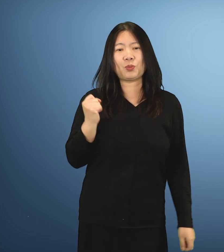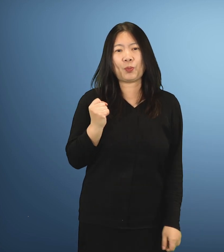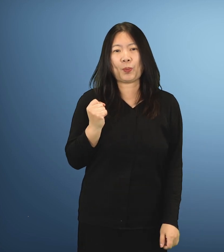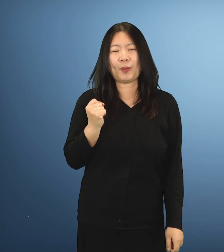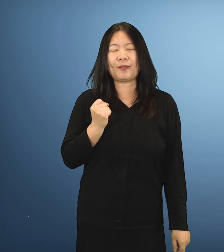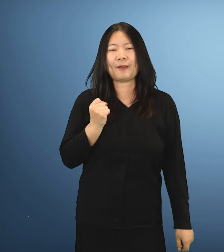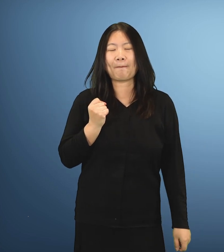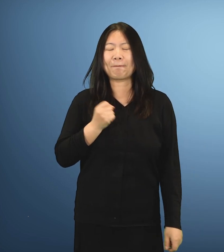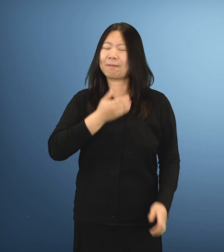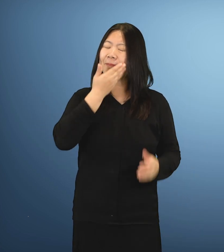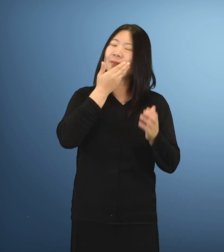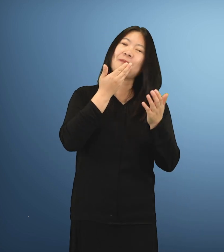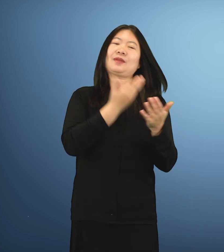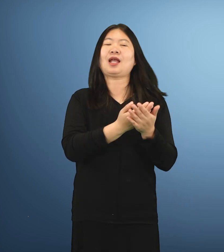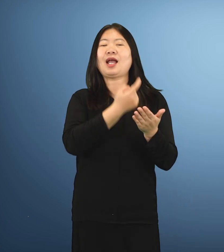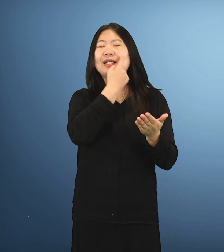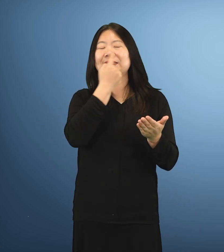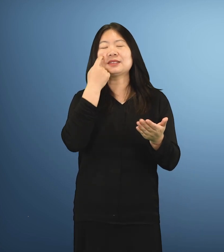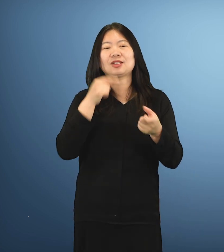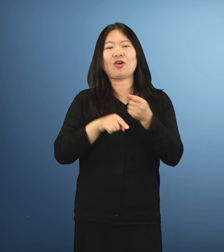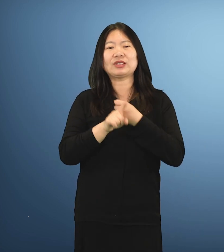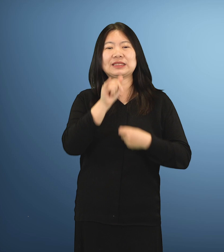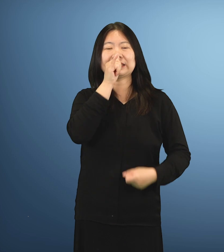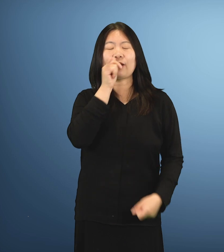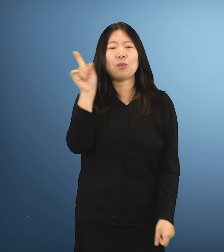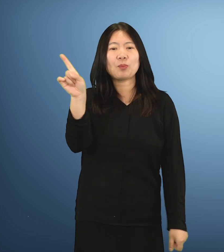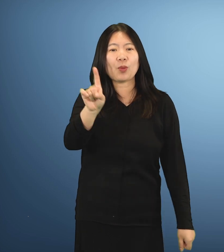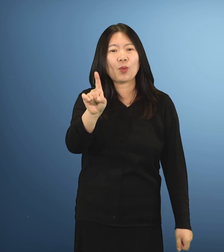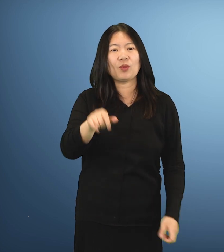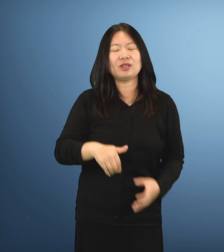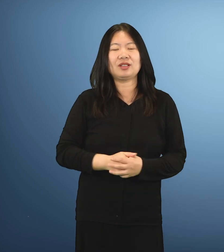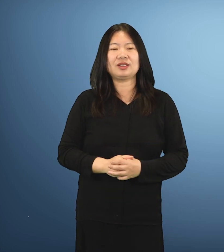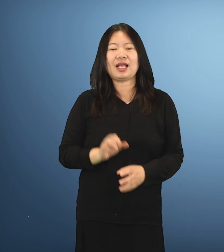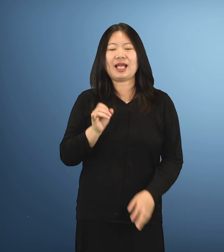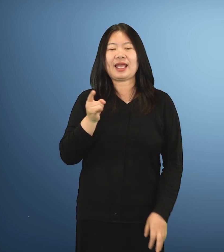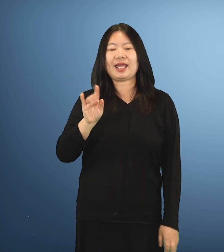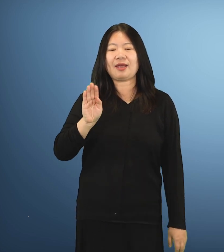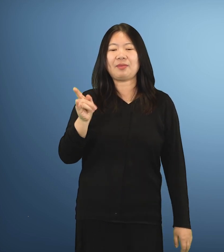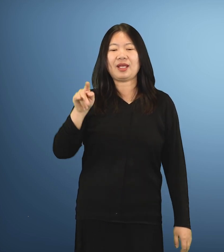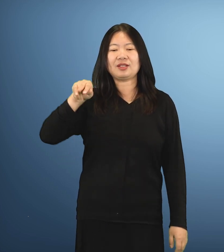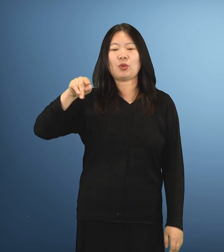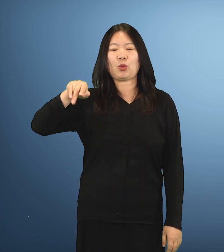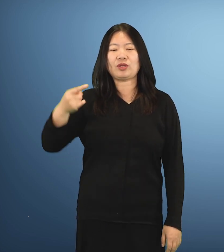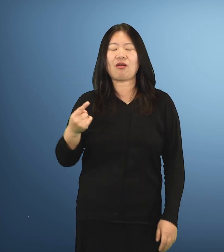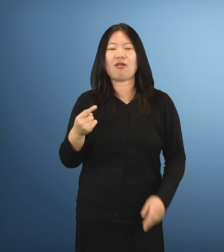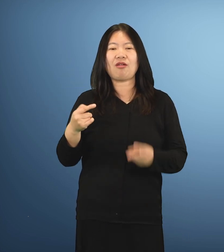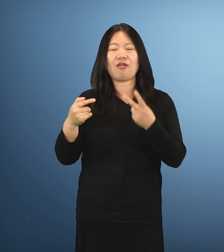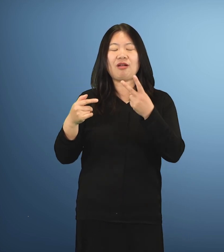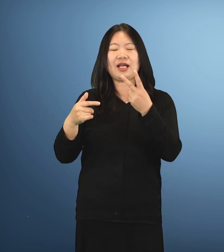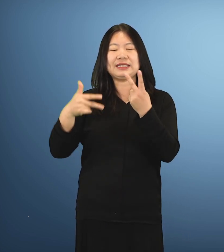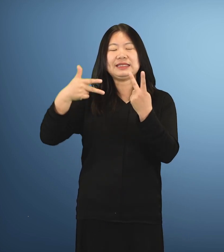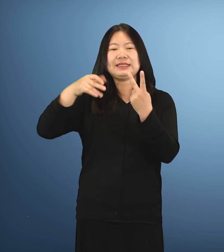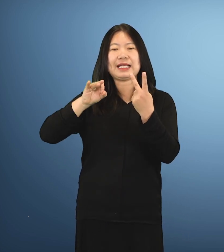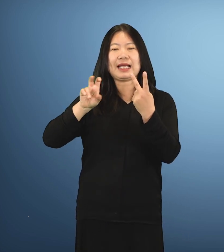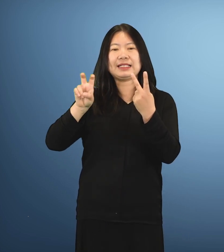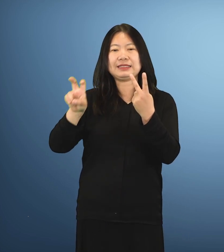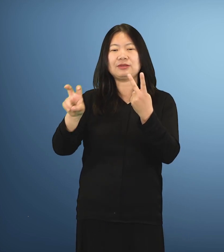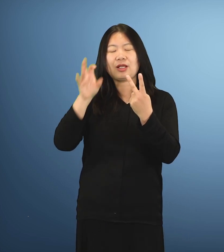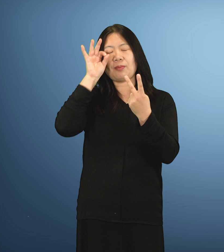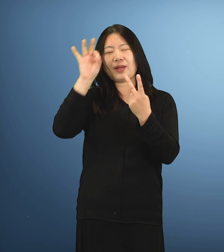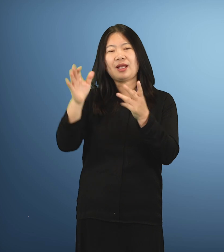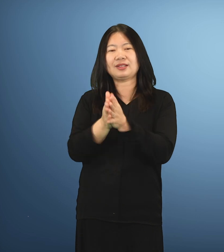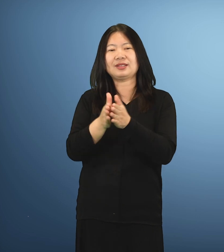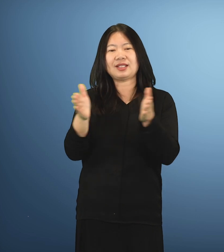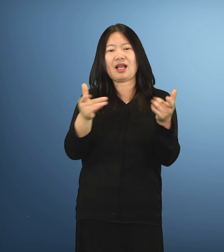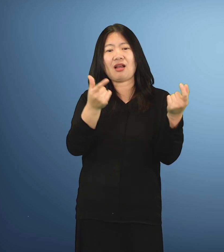될 중요한 근거가 뭐죠? 우리 에베소서 2장 20절을 한번 볼까요? 다